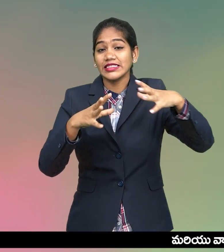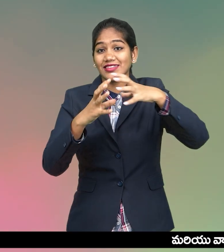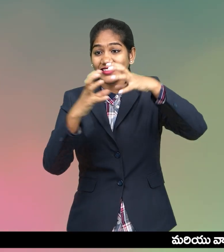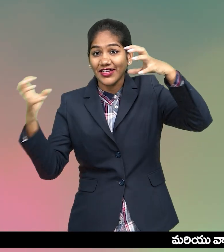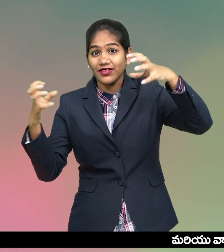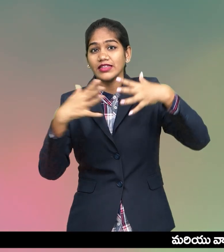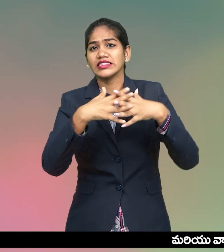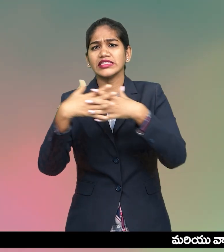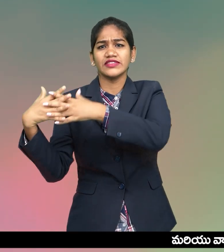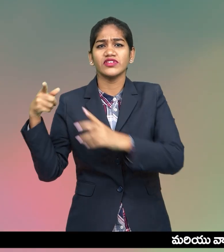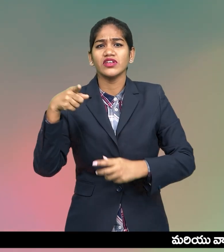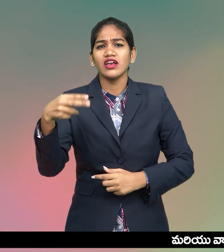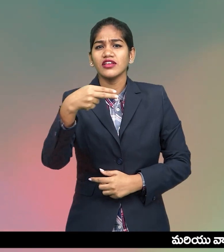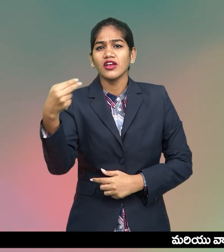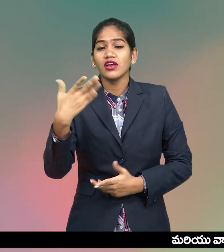మరియు వాణిజ్య పవనాలు అంటారు.